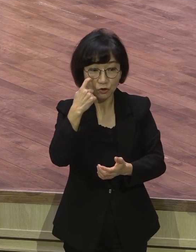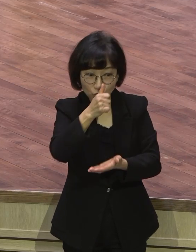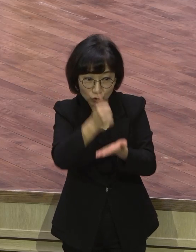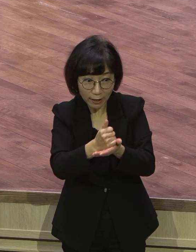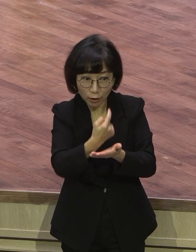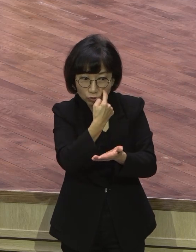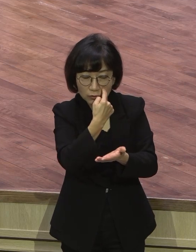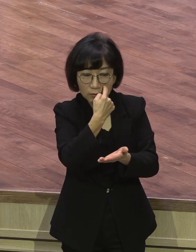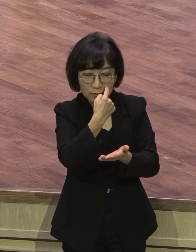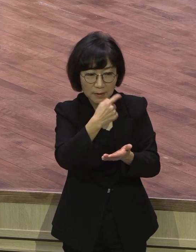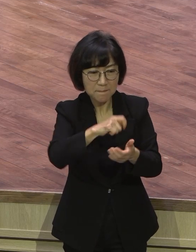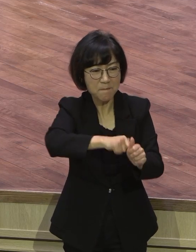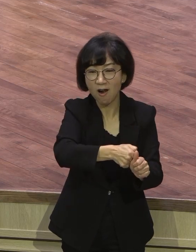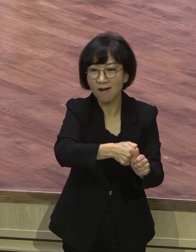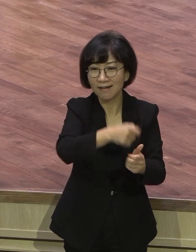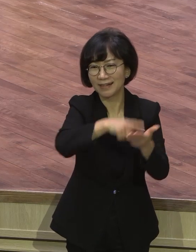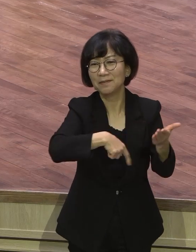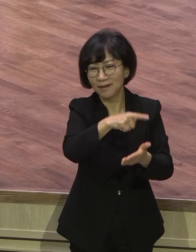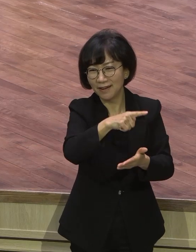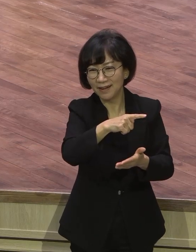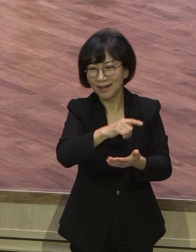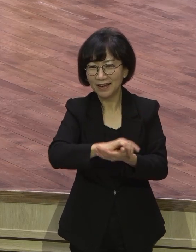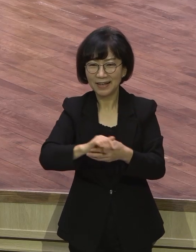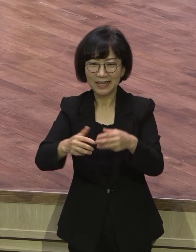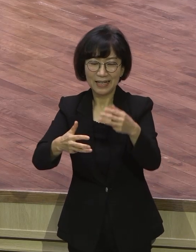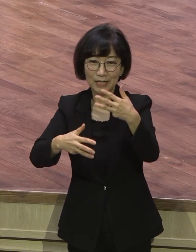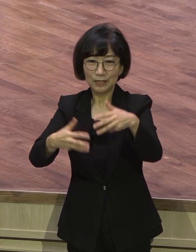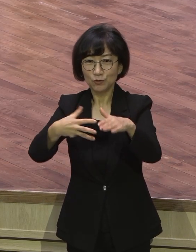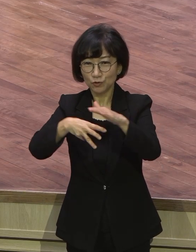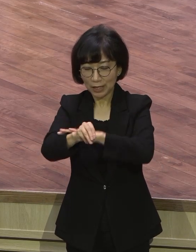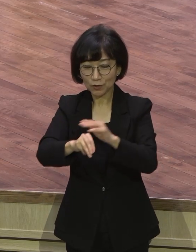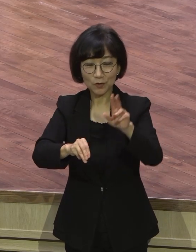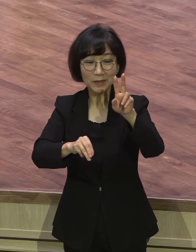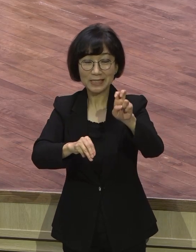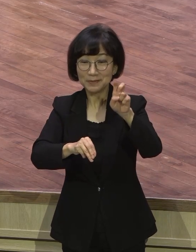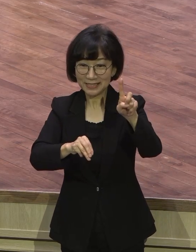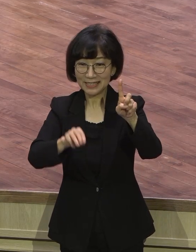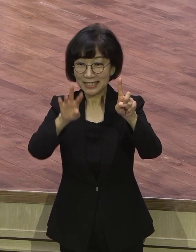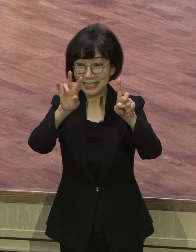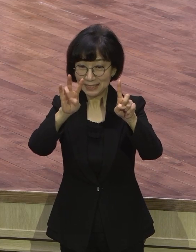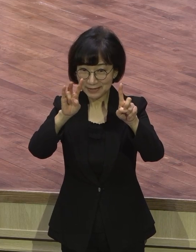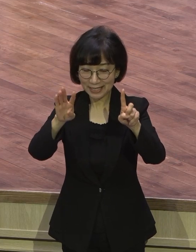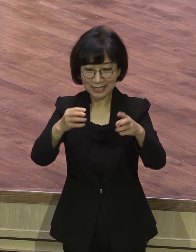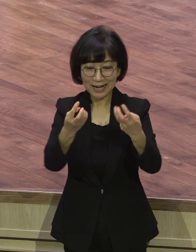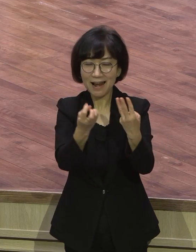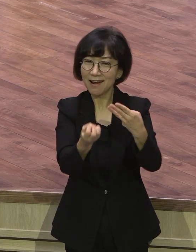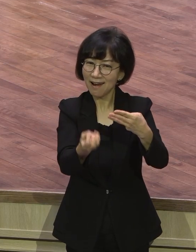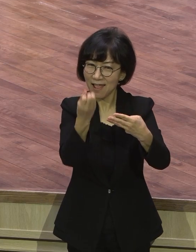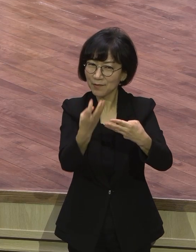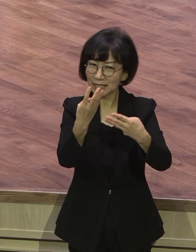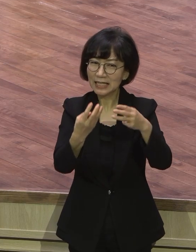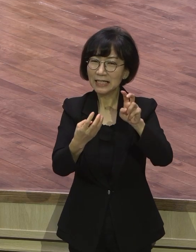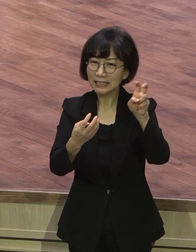부약성경에 나와 있어요. 주력기 21장 24절 래위기 24장 20절